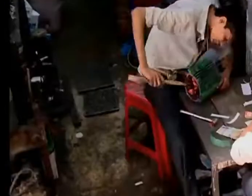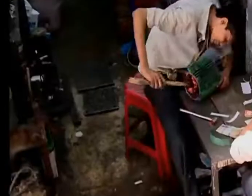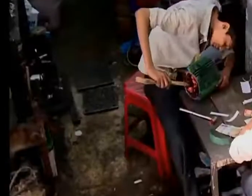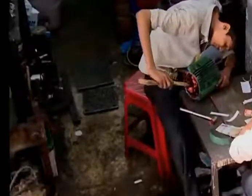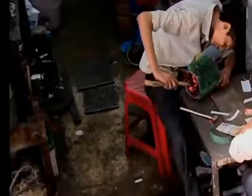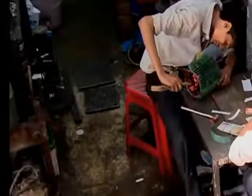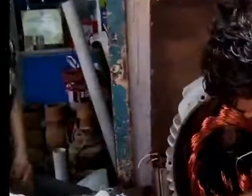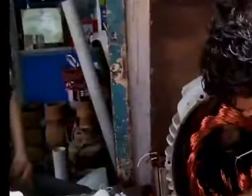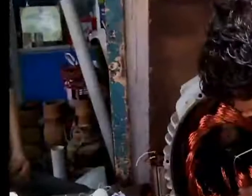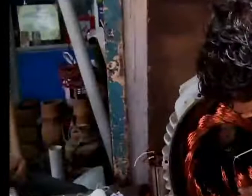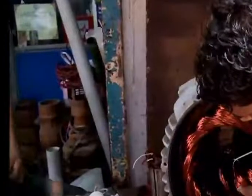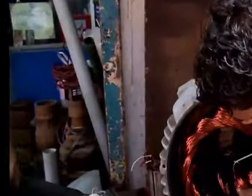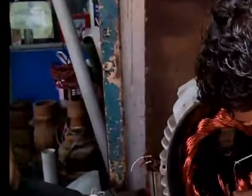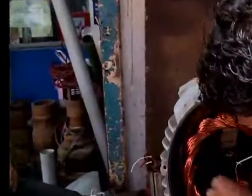की सीमा से